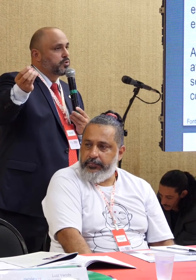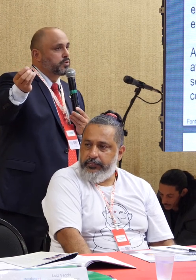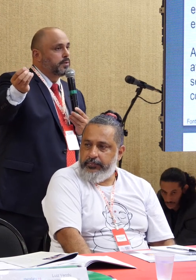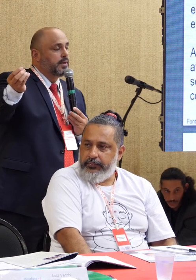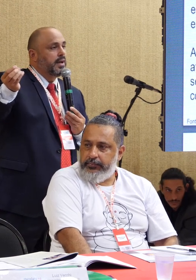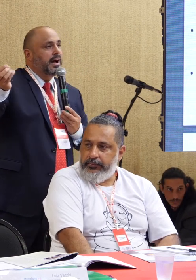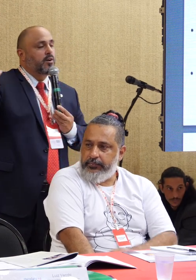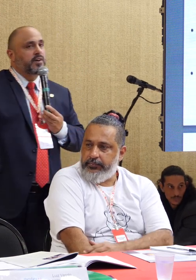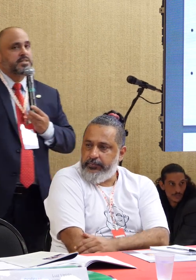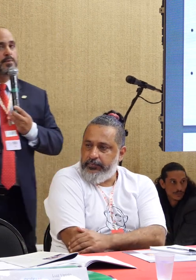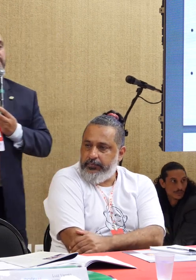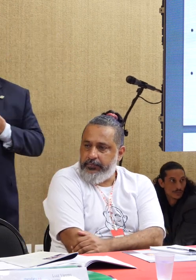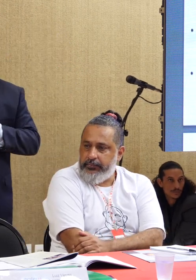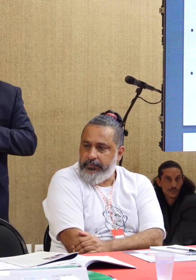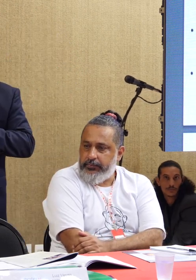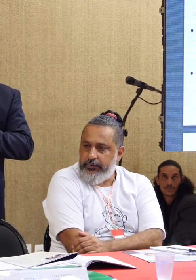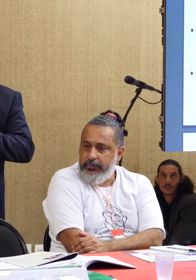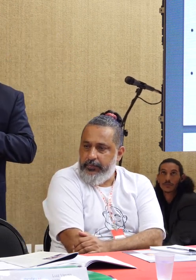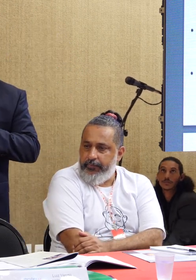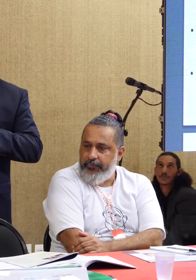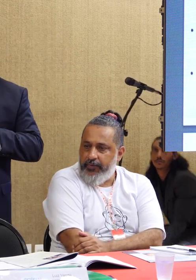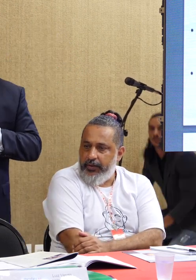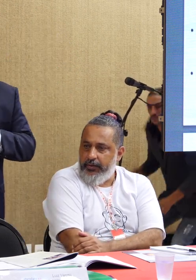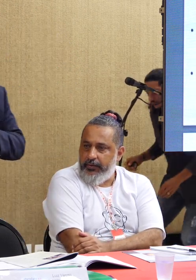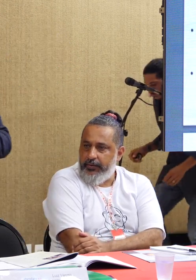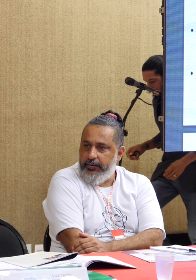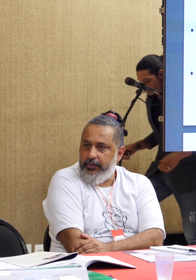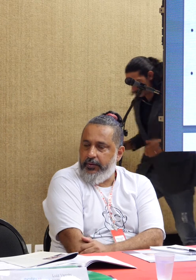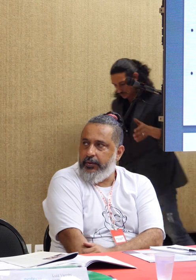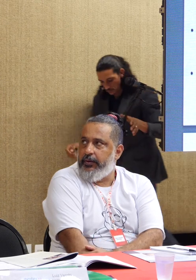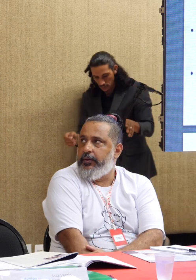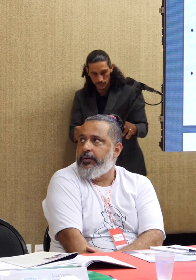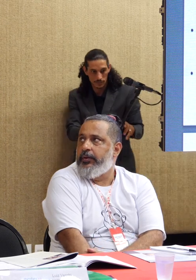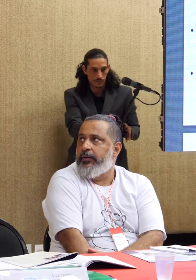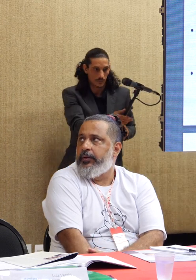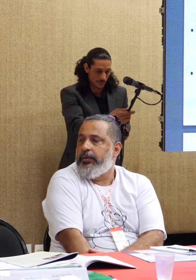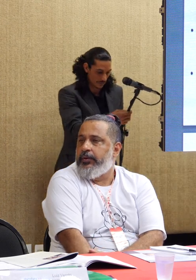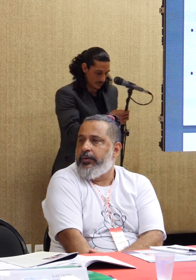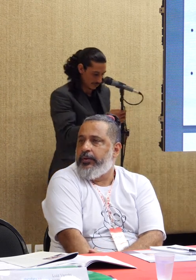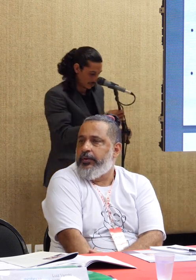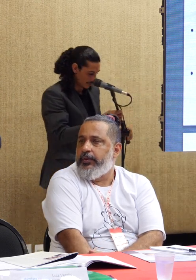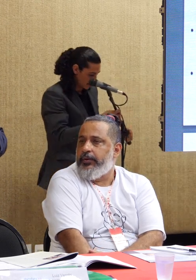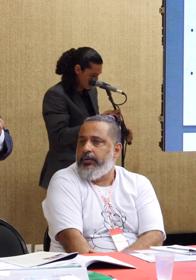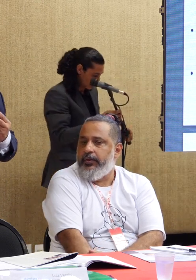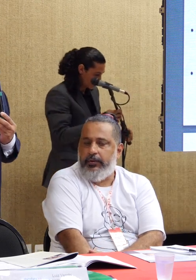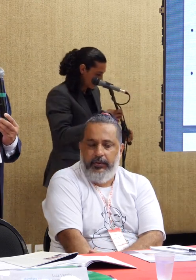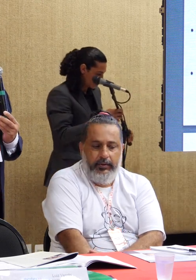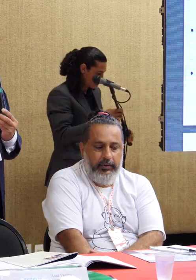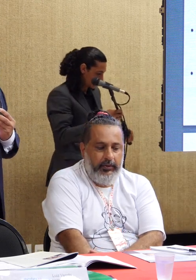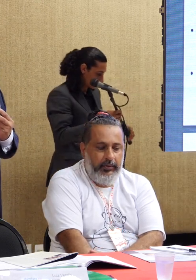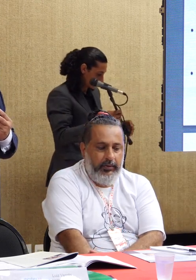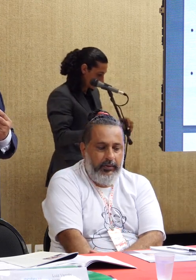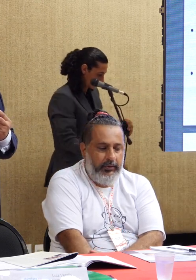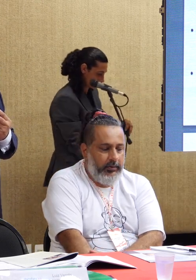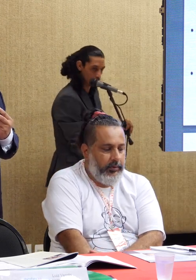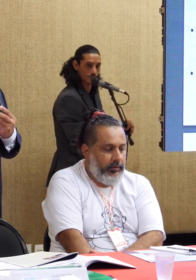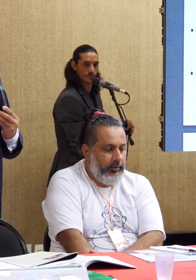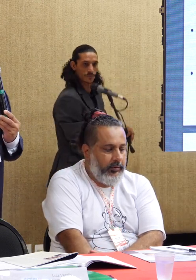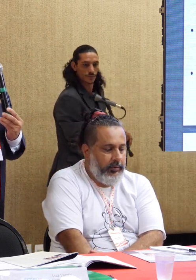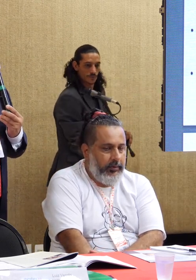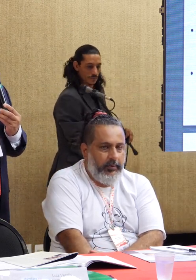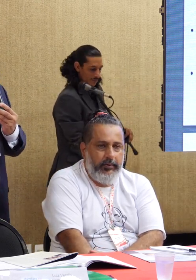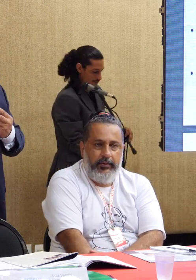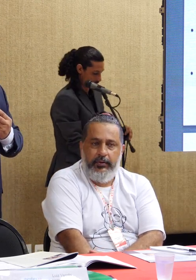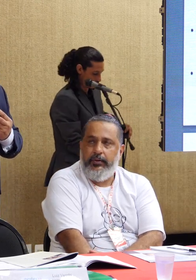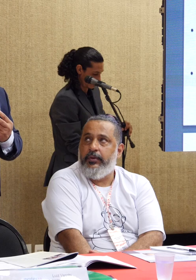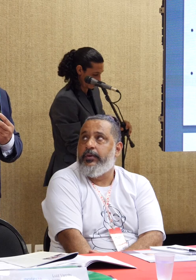certos pontos. Agora, você pega discurso de extrema direita, qual que é? Não, lá o negócio é o seguinte: os